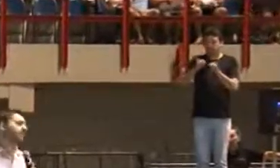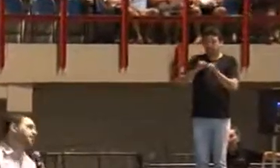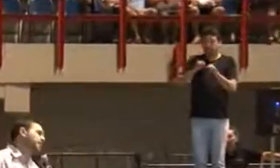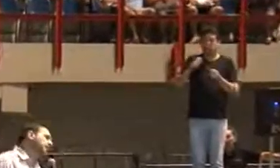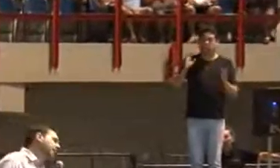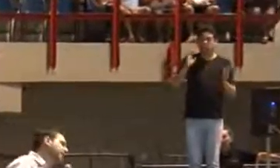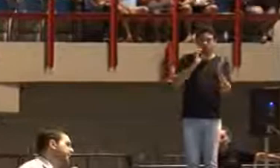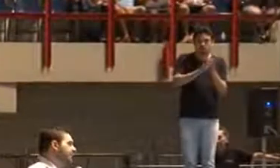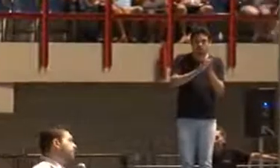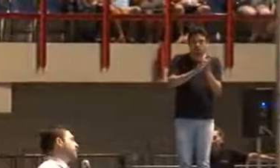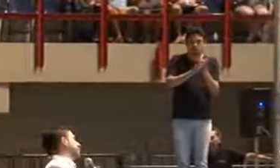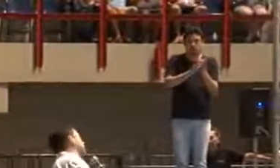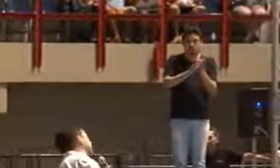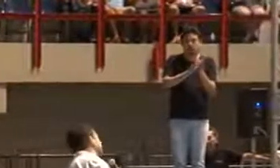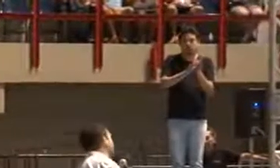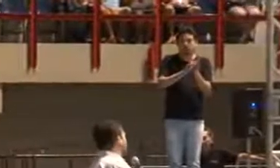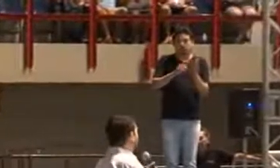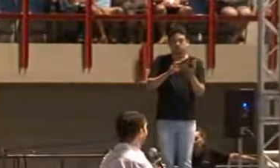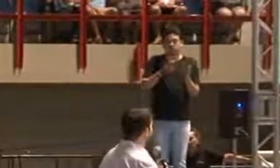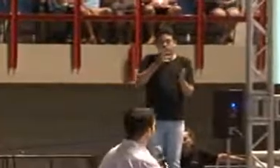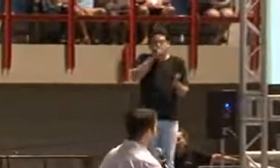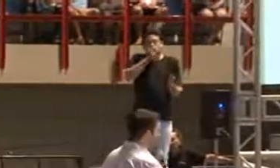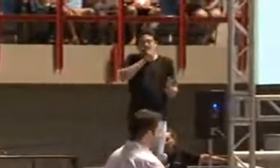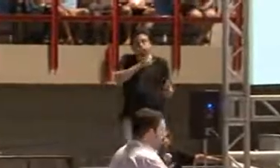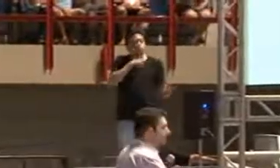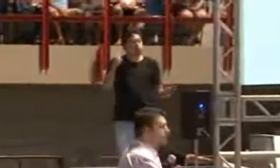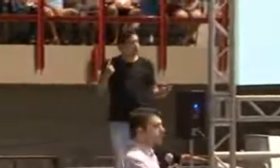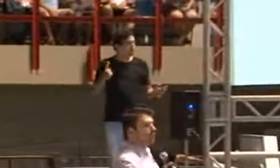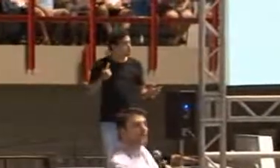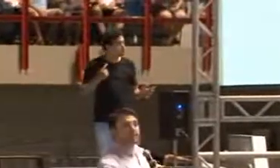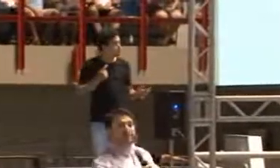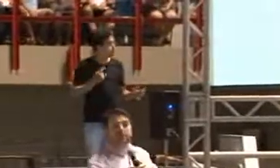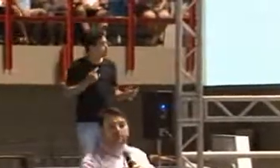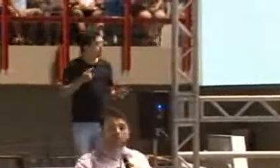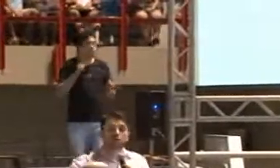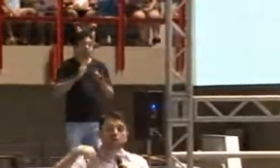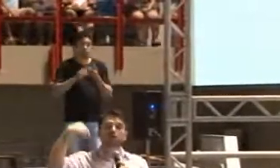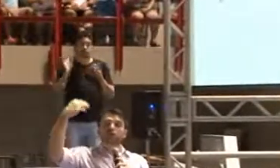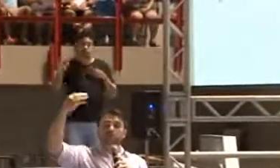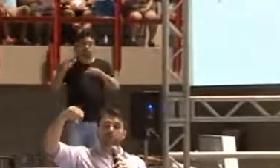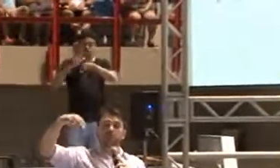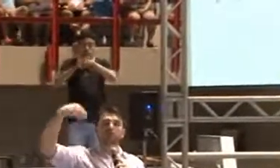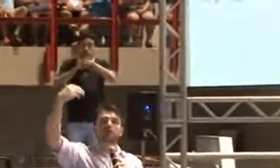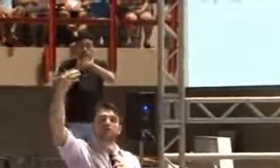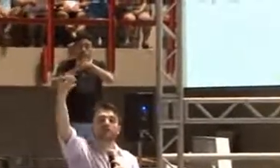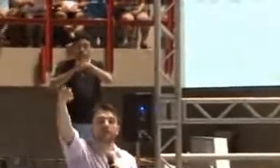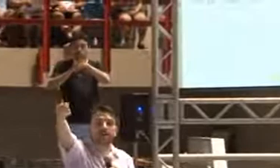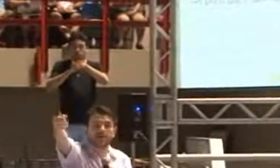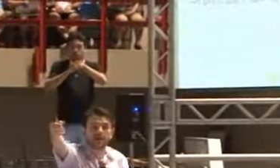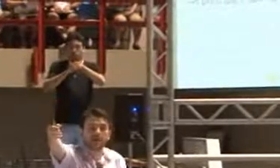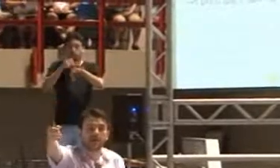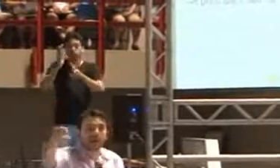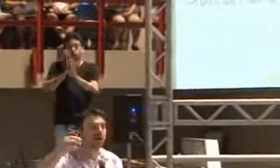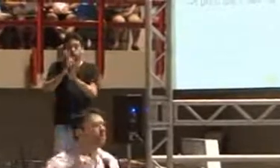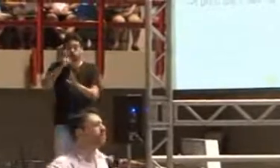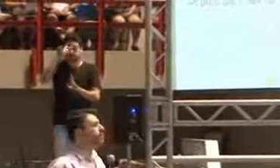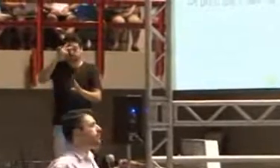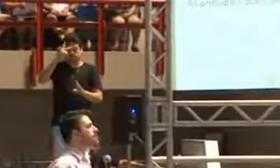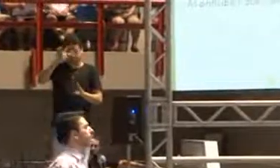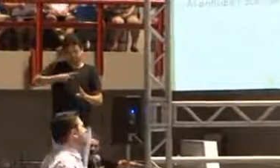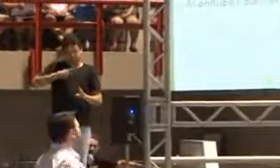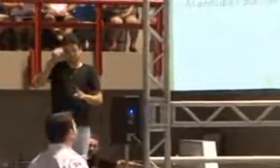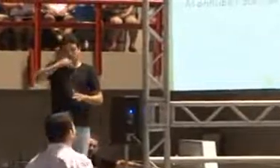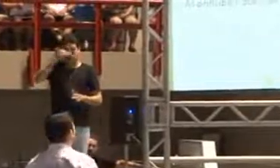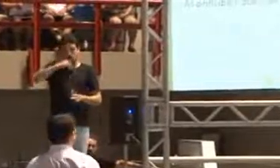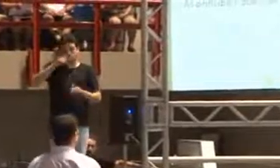que tem AIDS, Ave Maria, o cara só falta não mandar mais depois. Essas doenças que surgem porque você está fraco, a gente